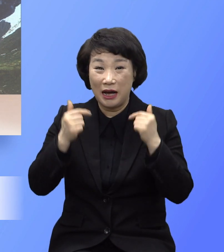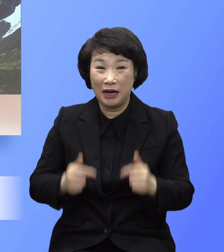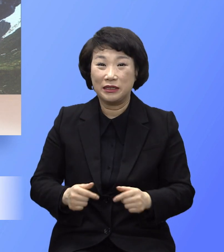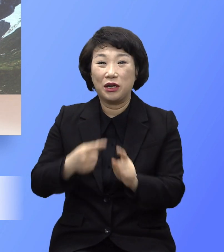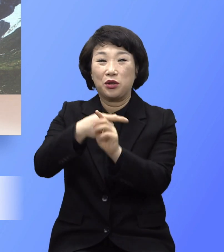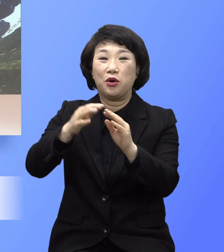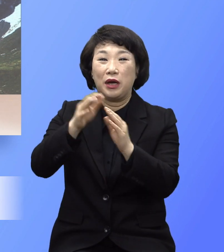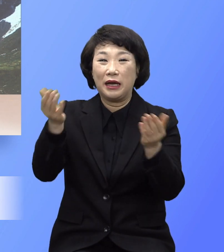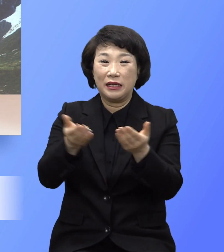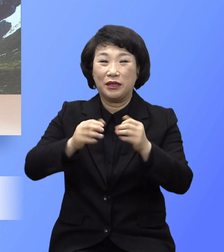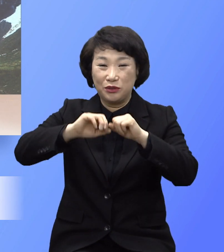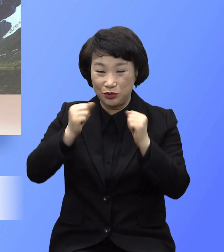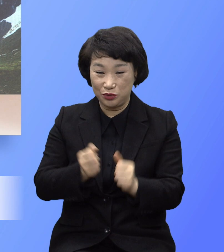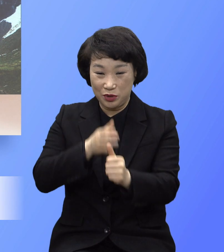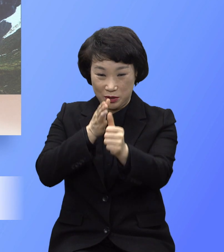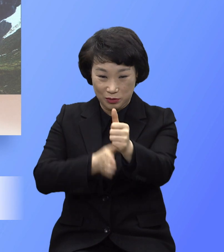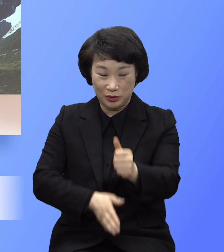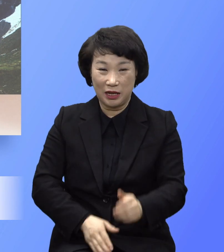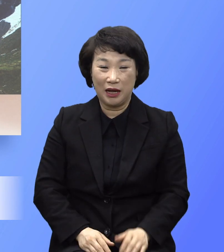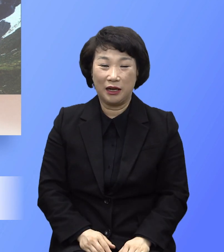항상 교회 일에 복종하여.